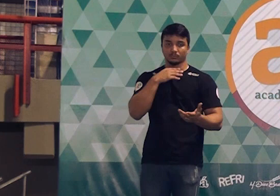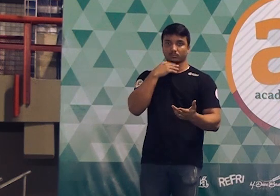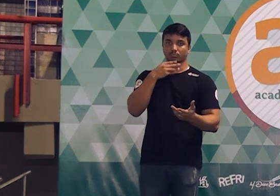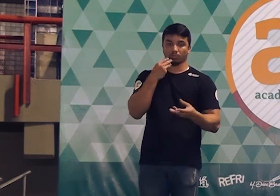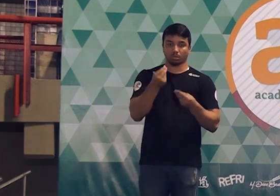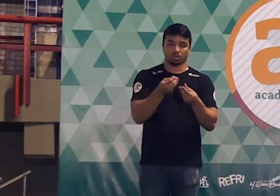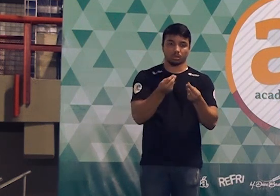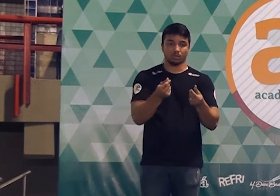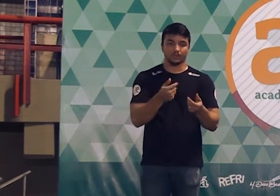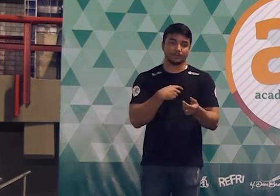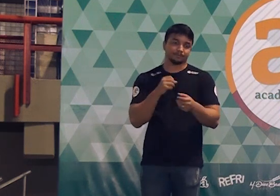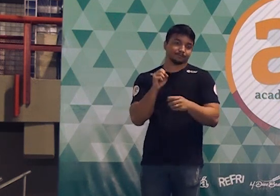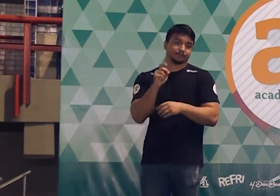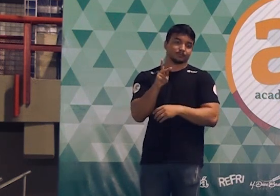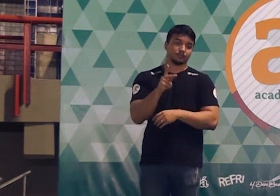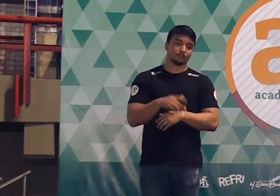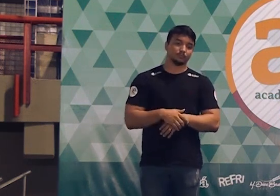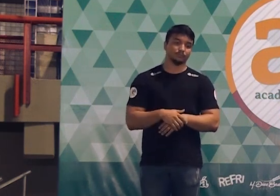furado. Mas tudo bem.